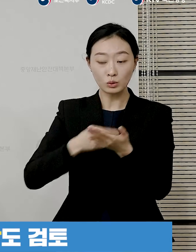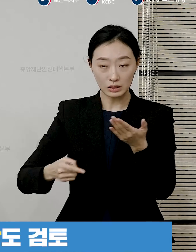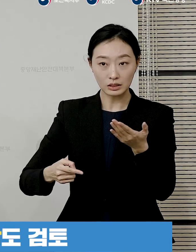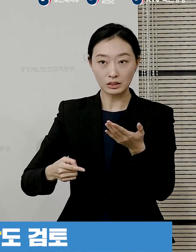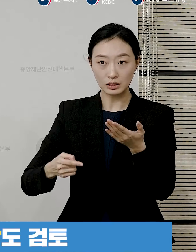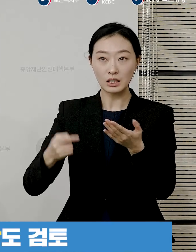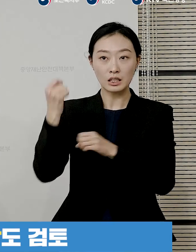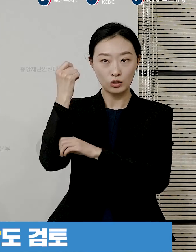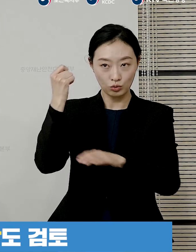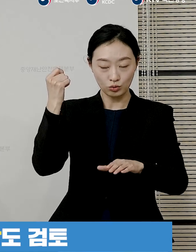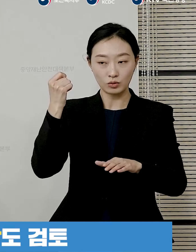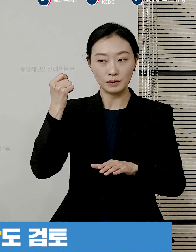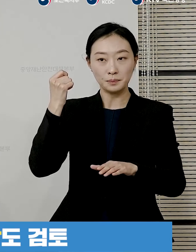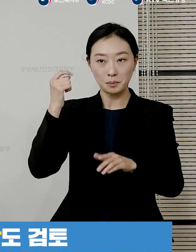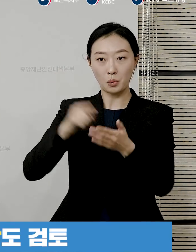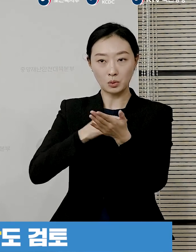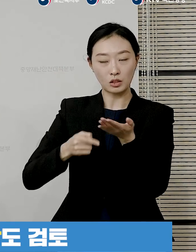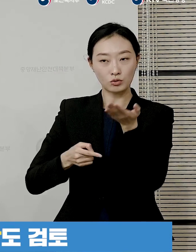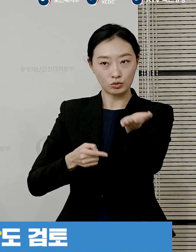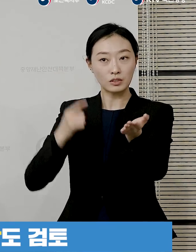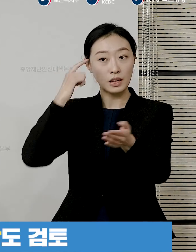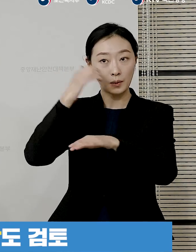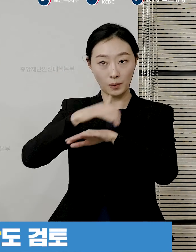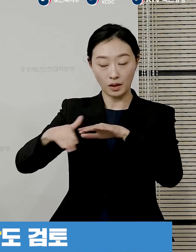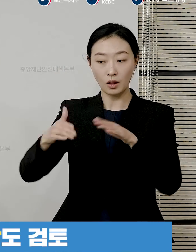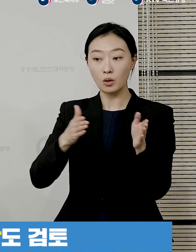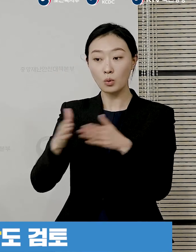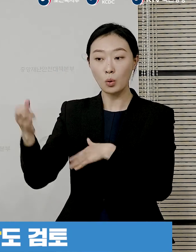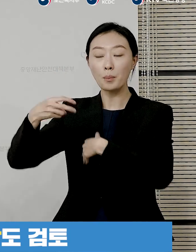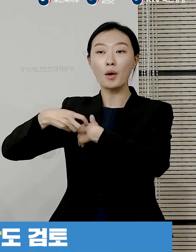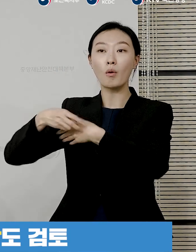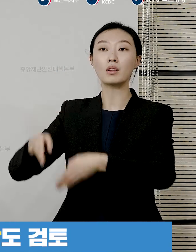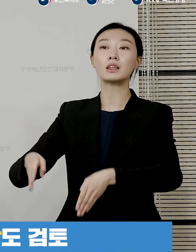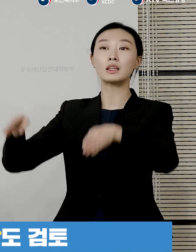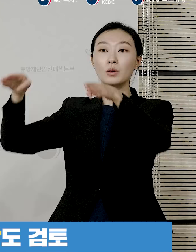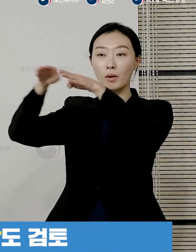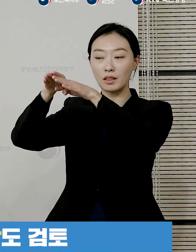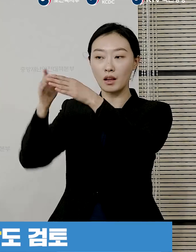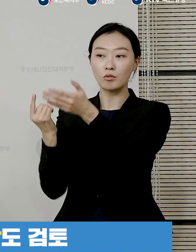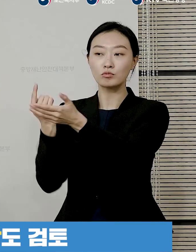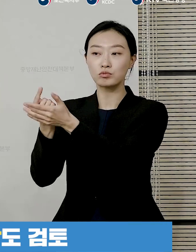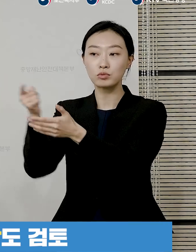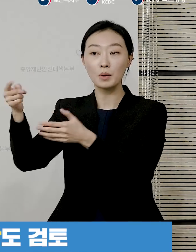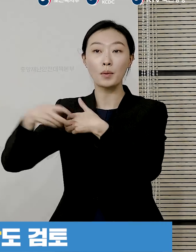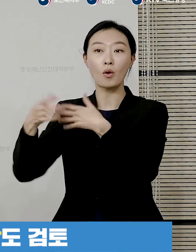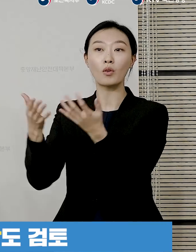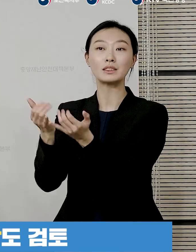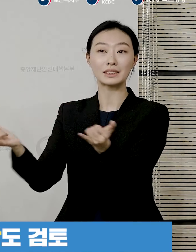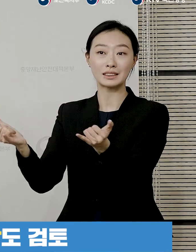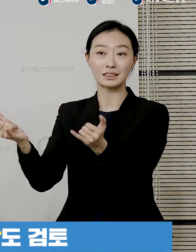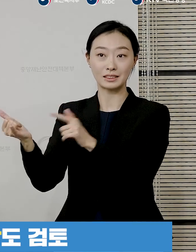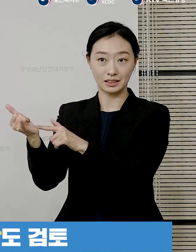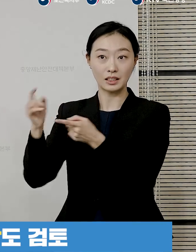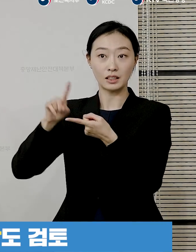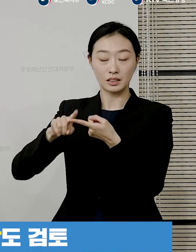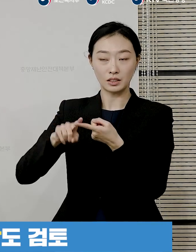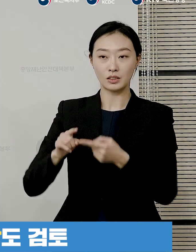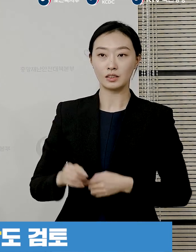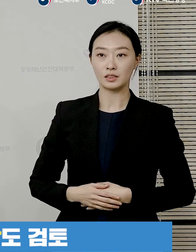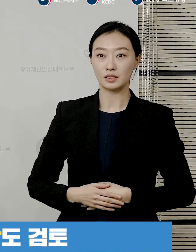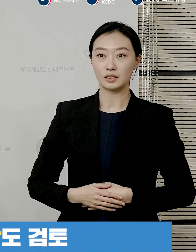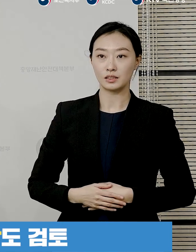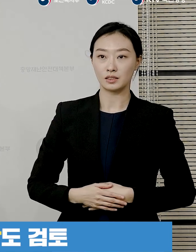하고 할 예정이고, 또 병원이나 어떤 그 기관에 소속돼 있는 의료인의 경우에는